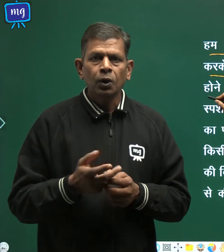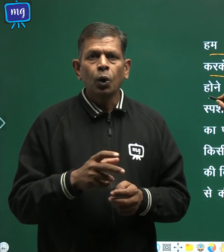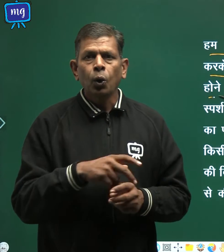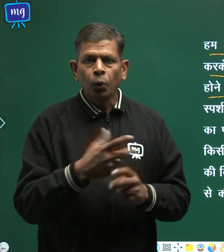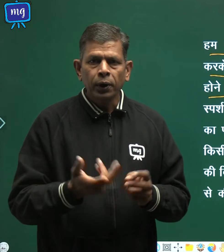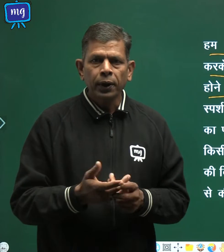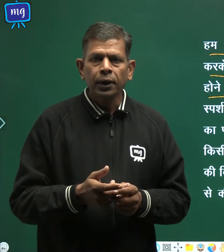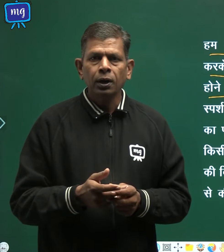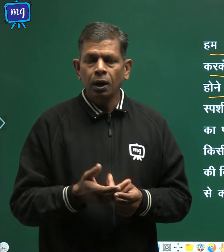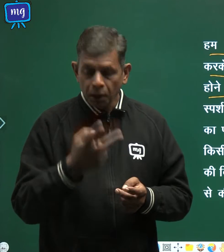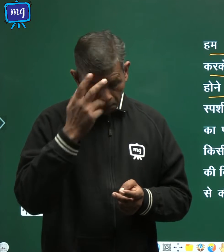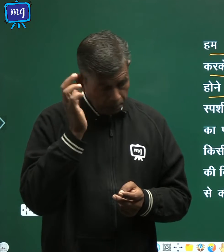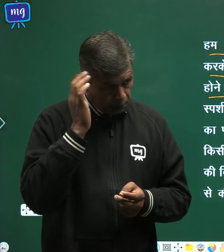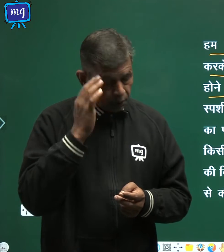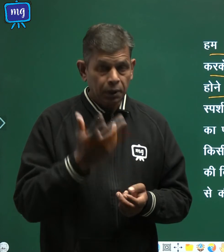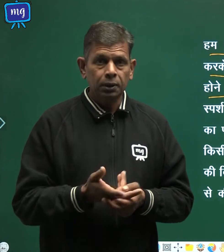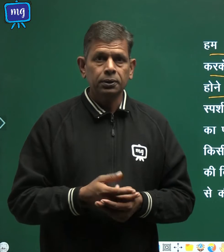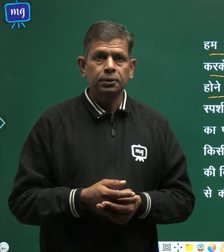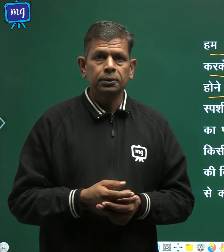होने का पता लगाते हैं,